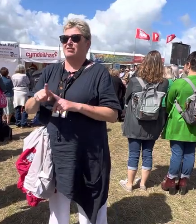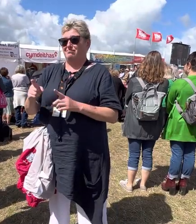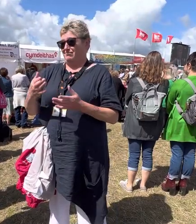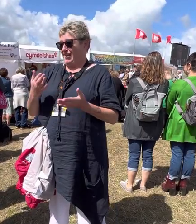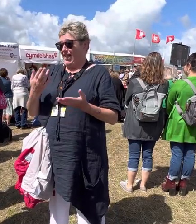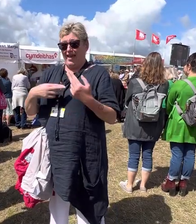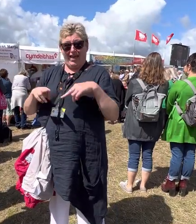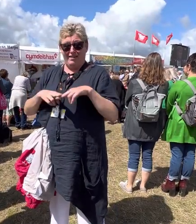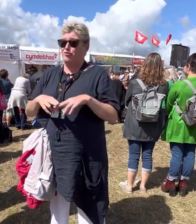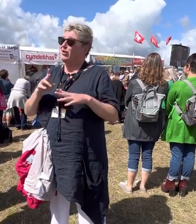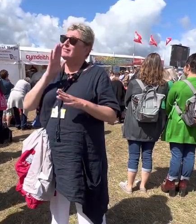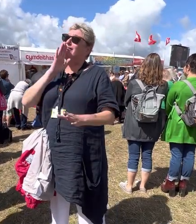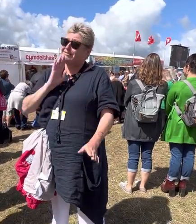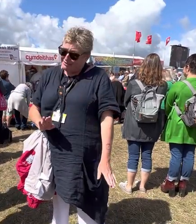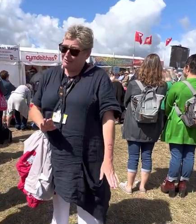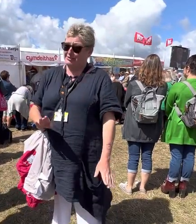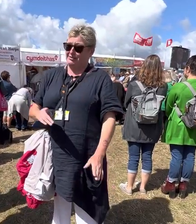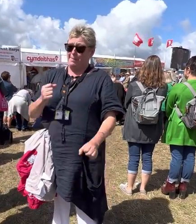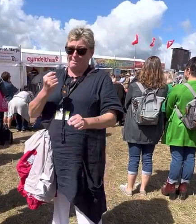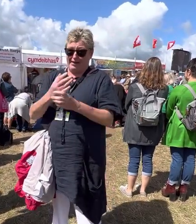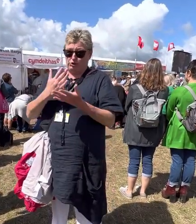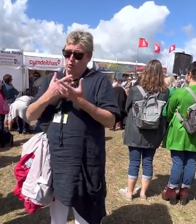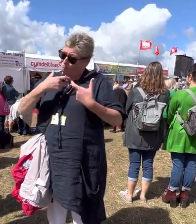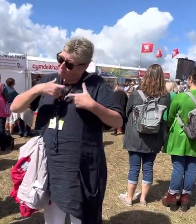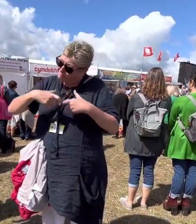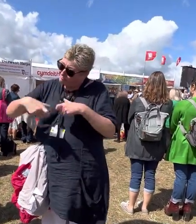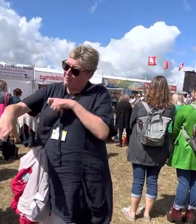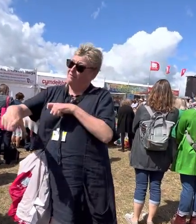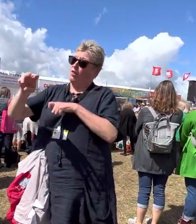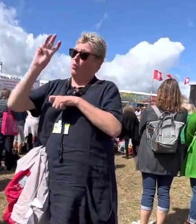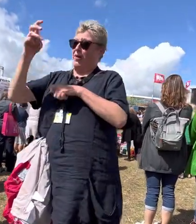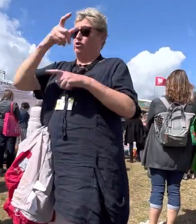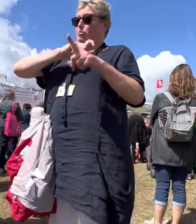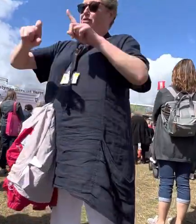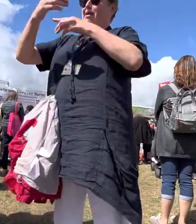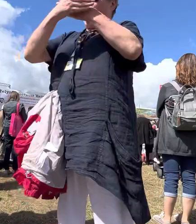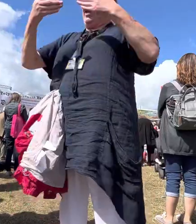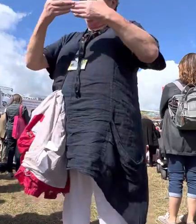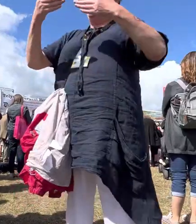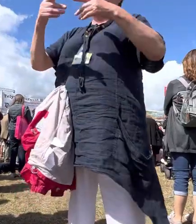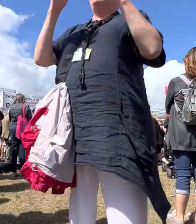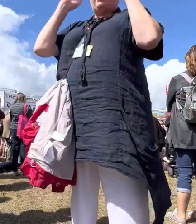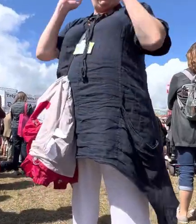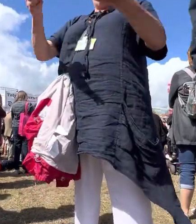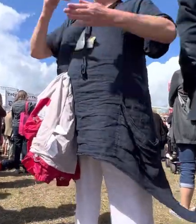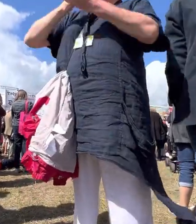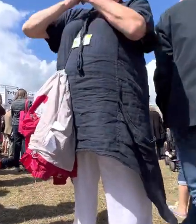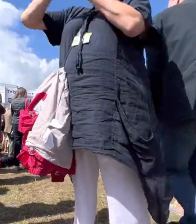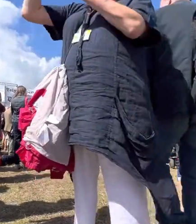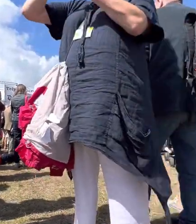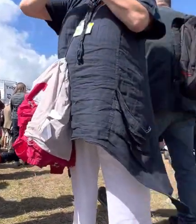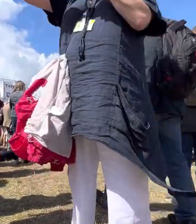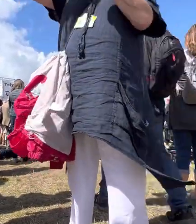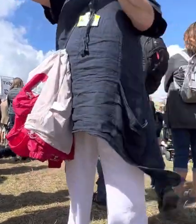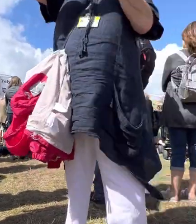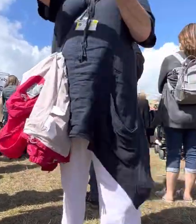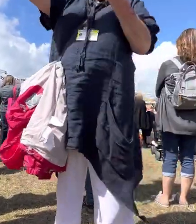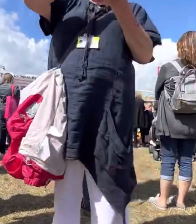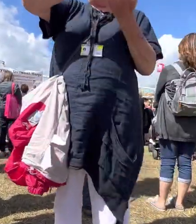ni o ddifri am sicrhau parhad y Gymraeg fel iaith gymunedol, rhaid i ni wrthod yr athroniaeth o gyfalafiaeth marchnad